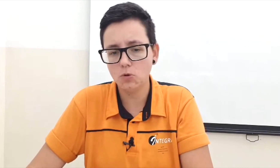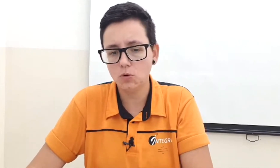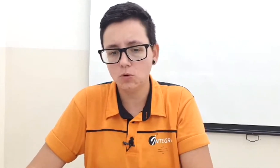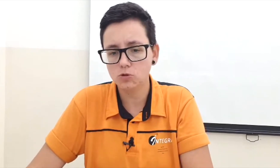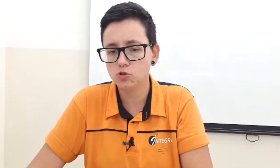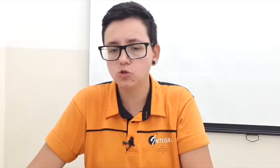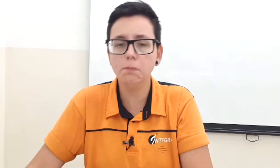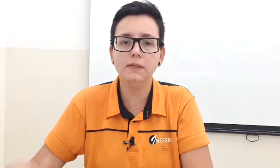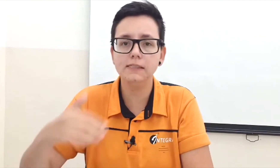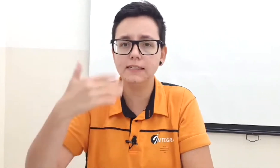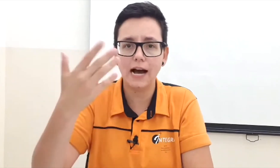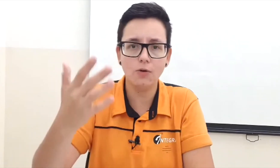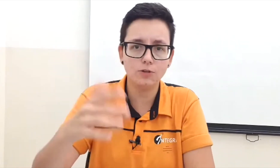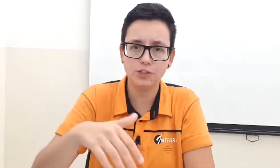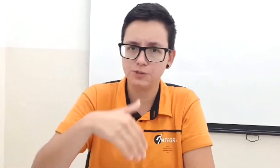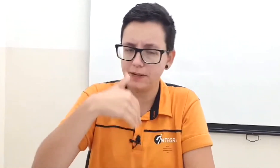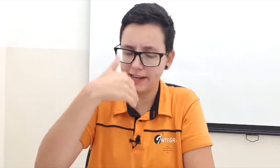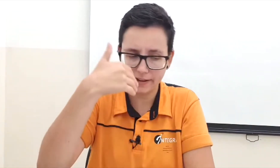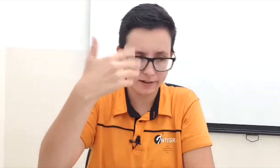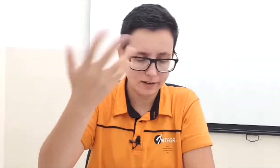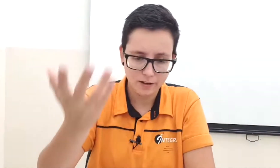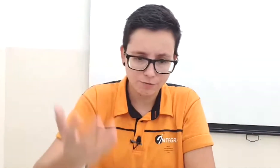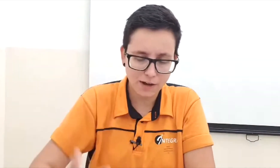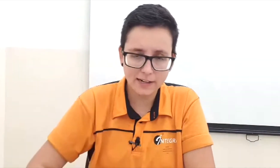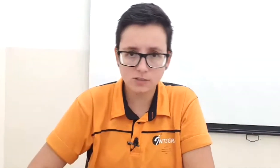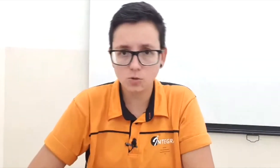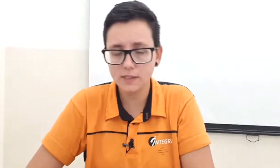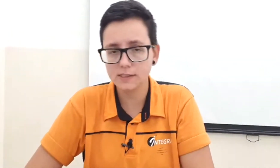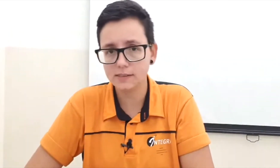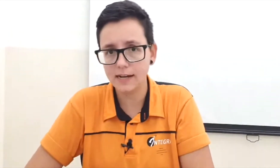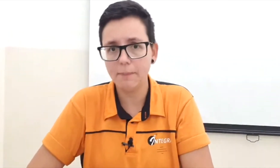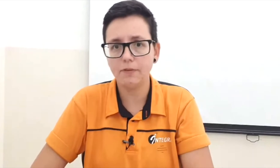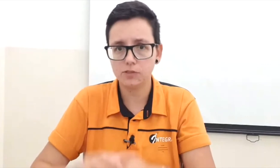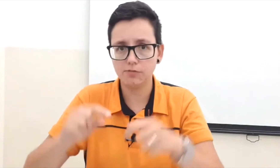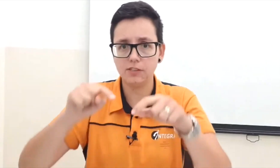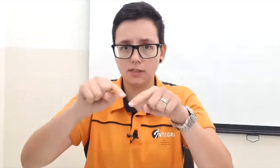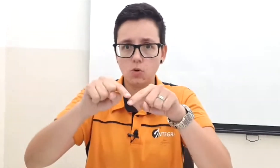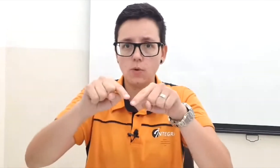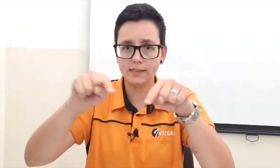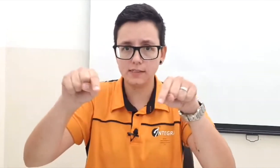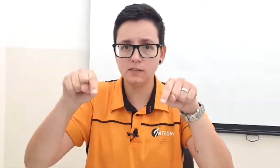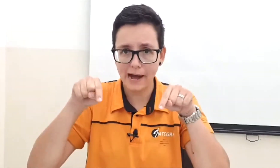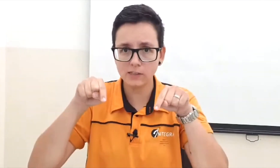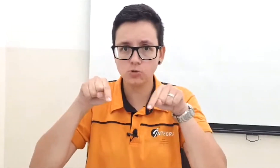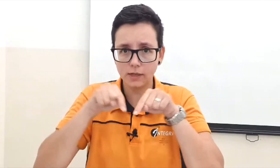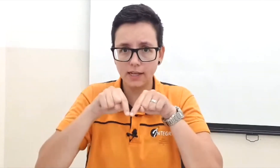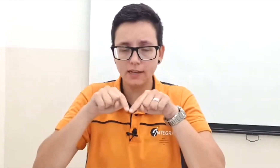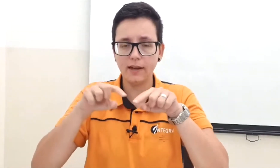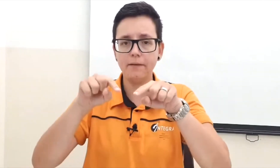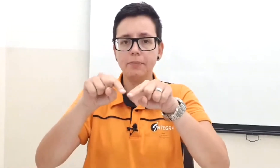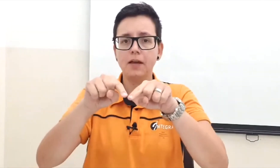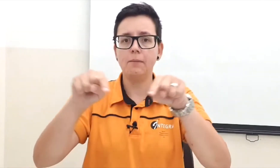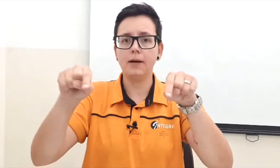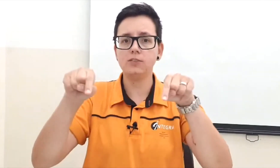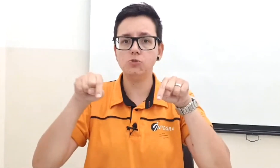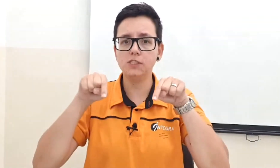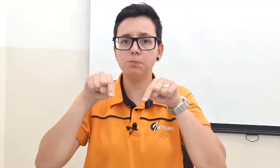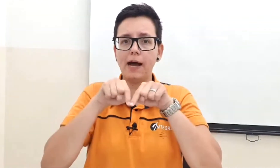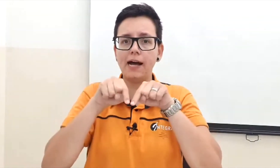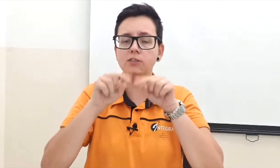como subsinal, eu te expliquei várias coisas que dá para você fazer com esse espaço aqui, né? Mas o espaço